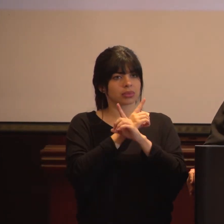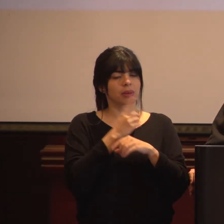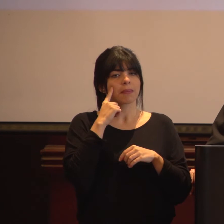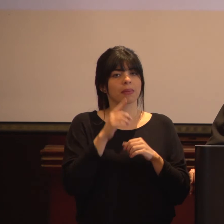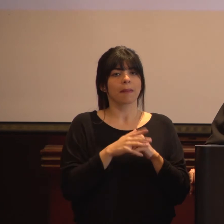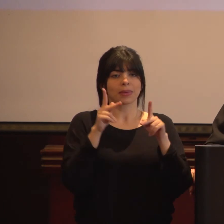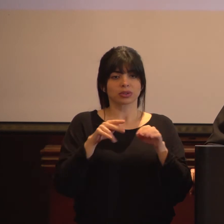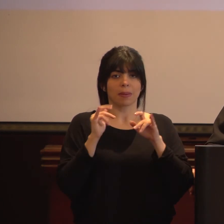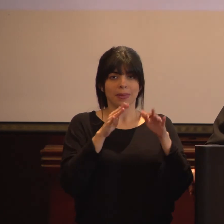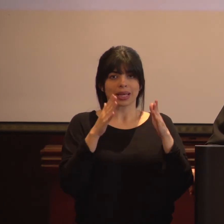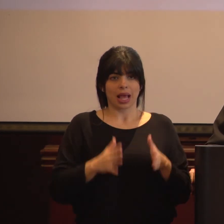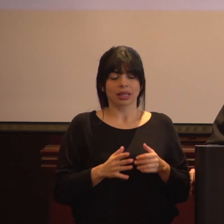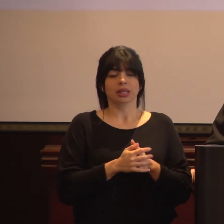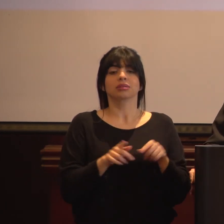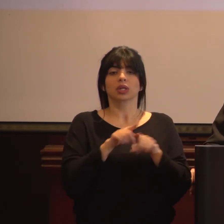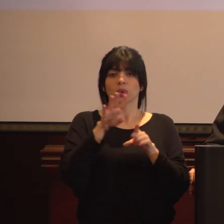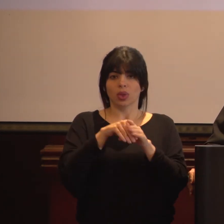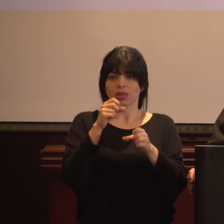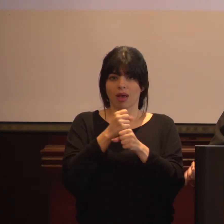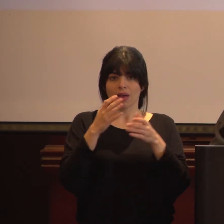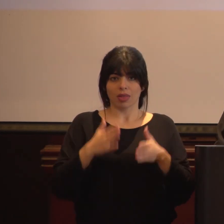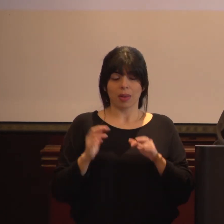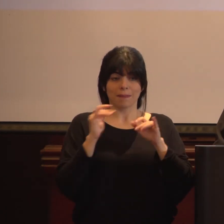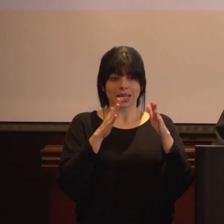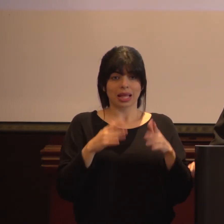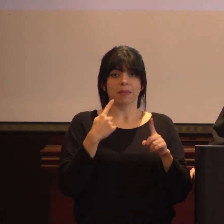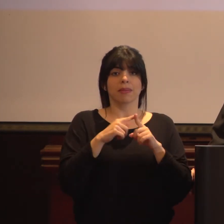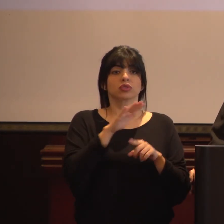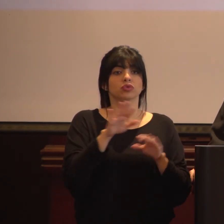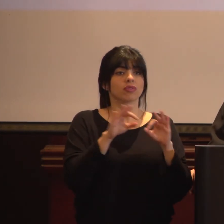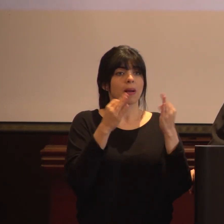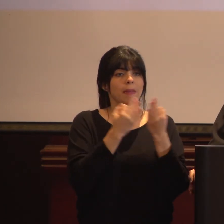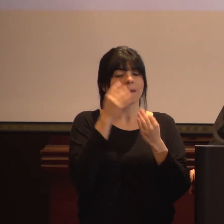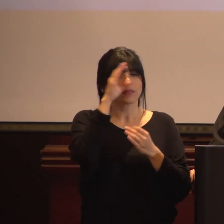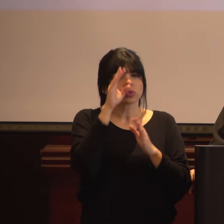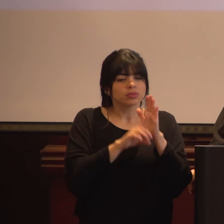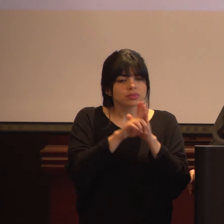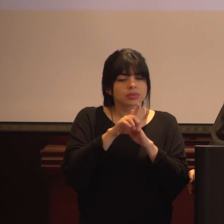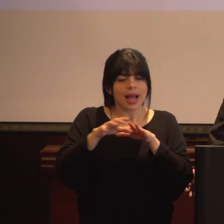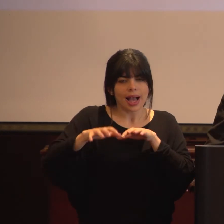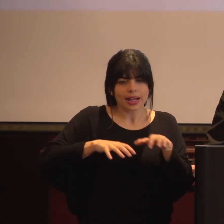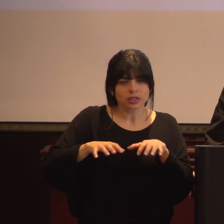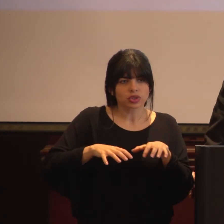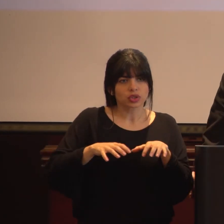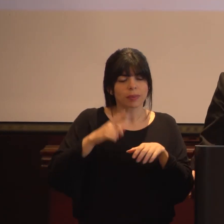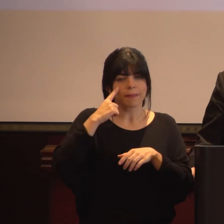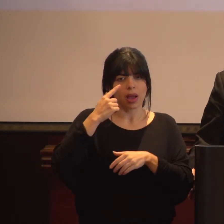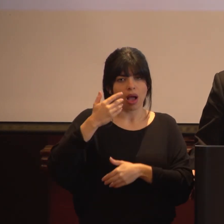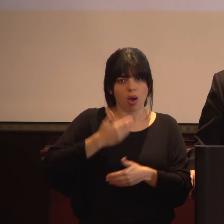humanos de los migrantes Incluyendo los trabajadores migrantes y sus familias para desarrollar actividad acciones de